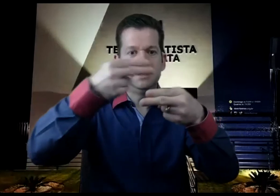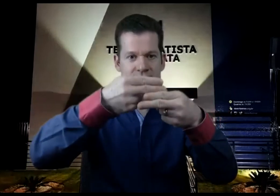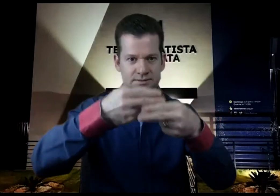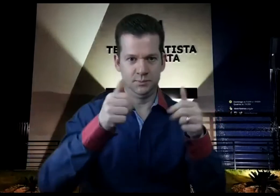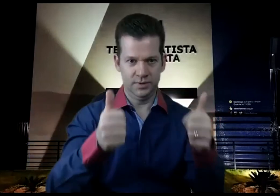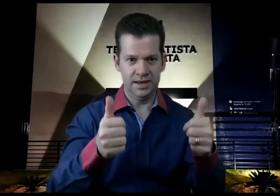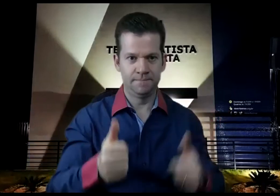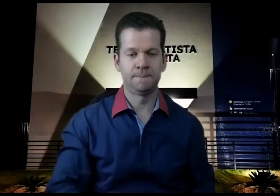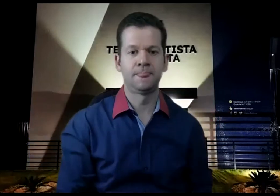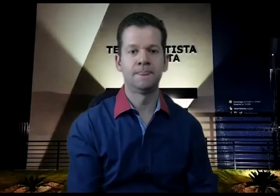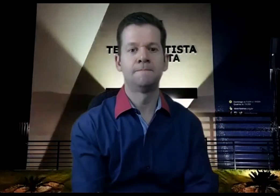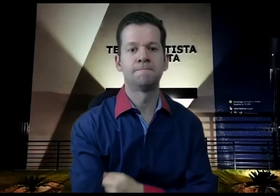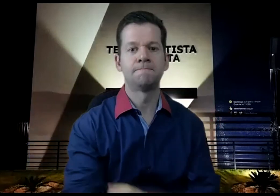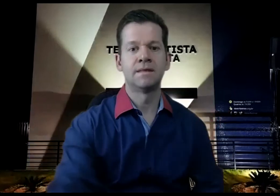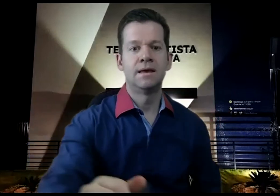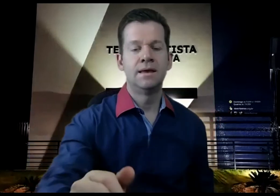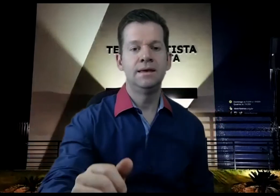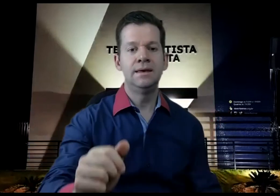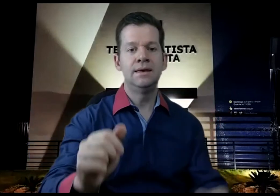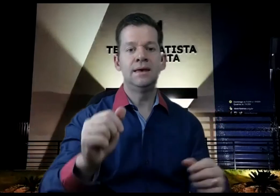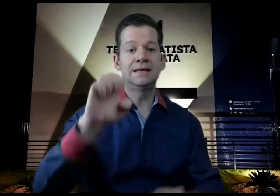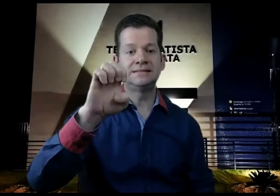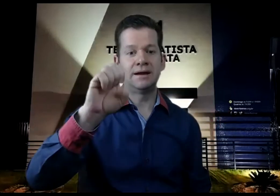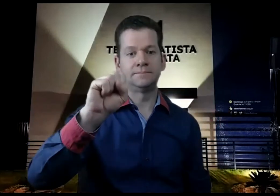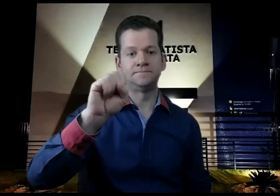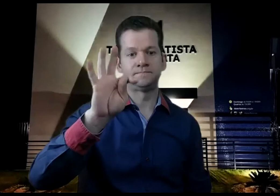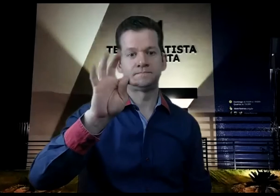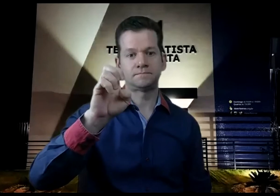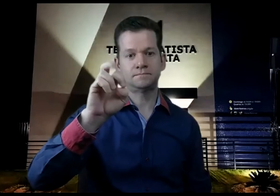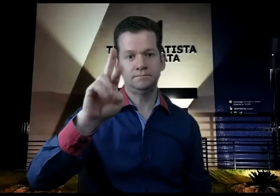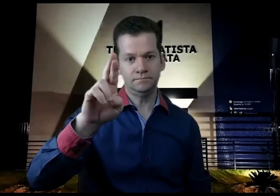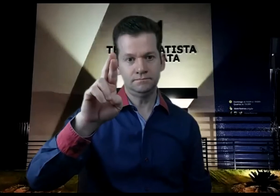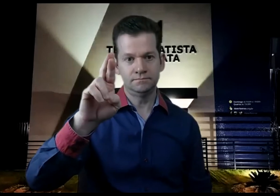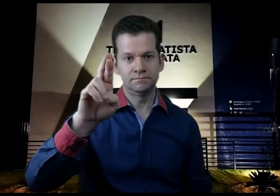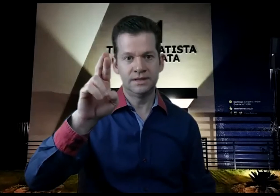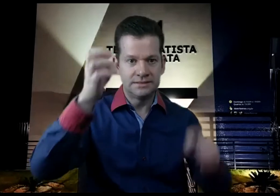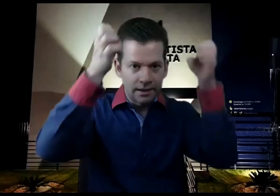Neemias. Ok? E Esther. Esther.